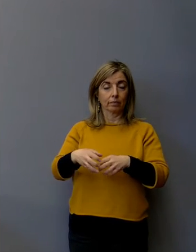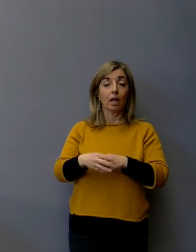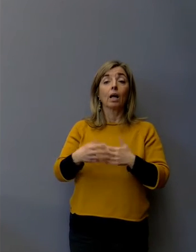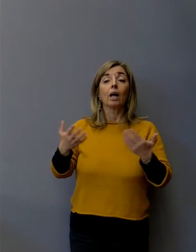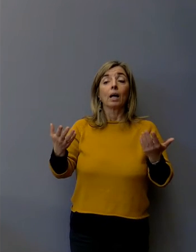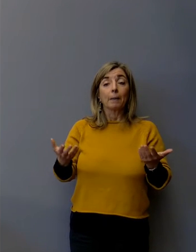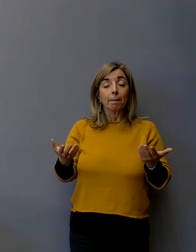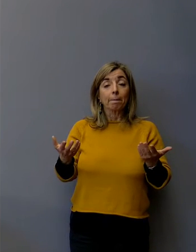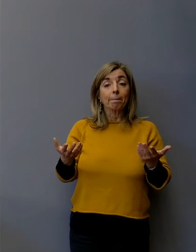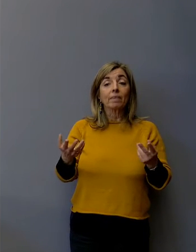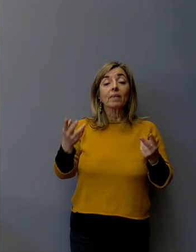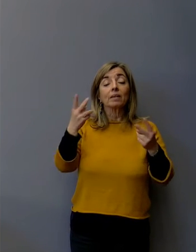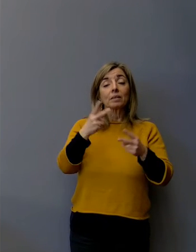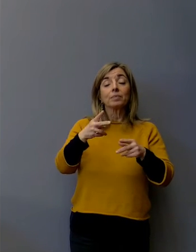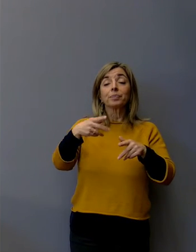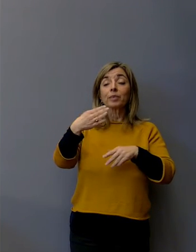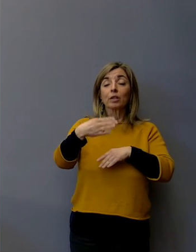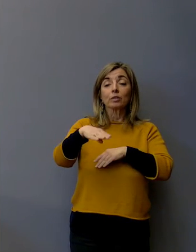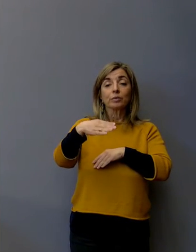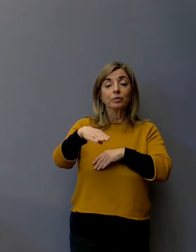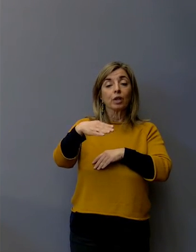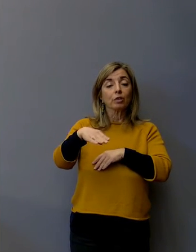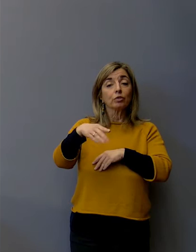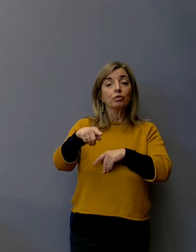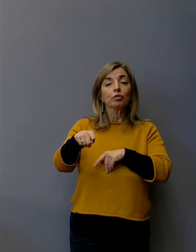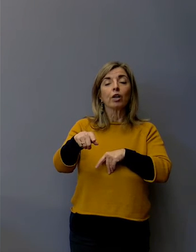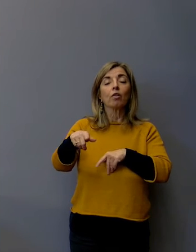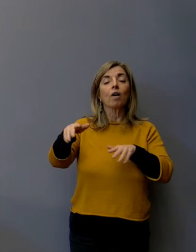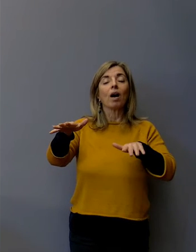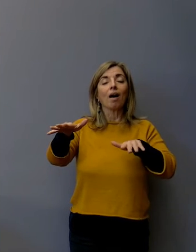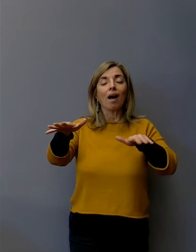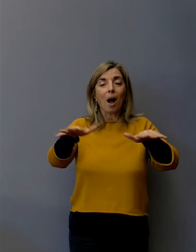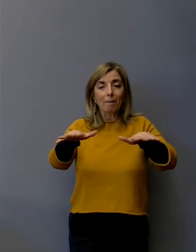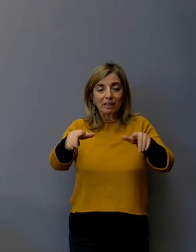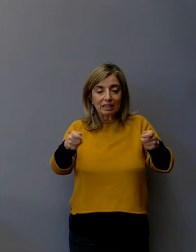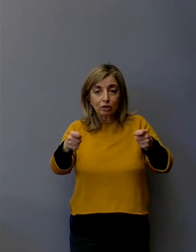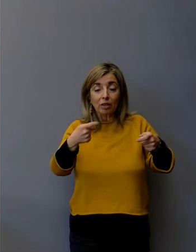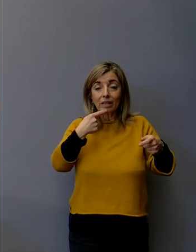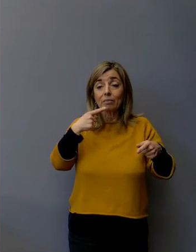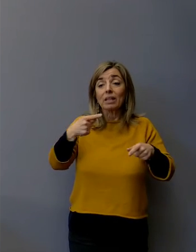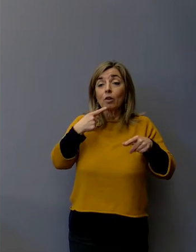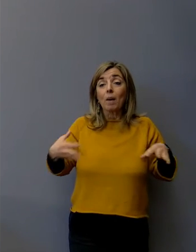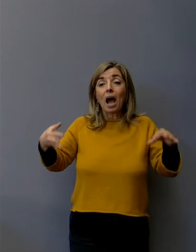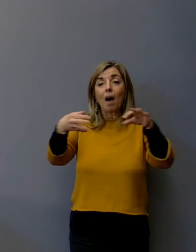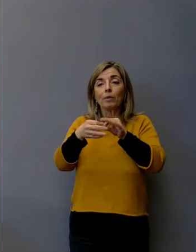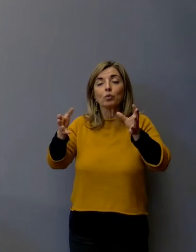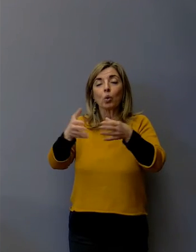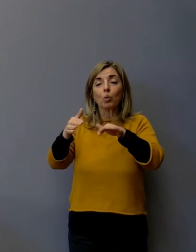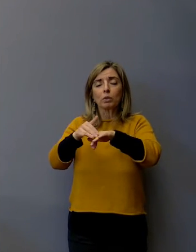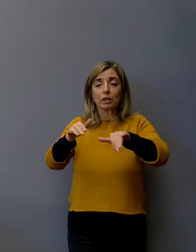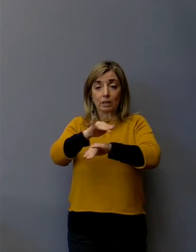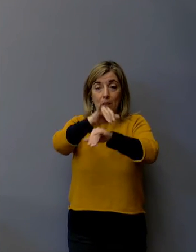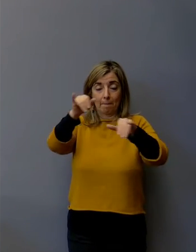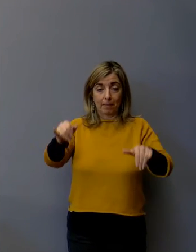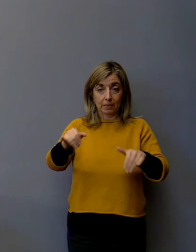amministrata da coloro che non saranno mai amici del sì miste e per fratelli d'italia ciò è e rimane una